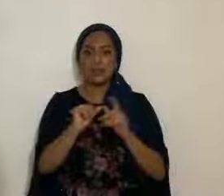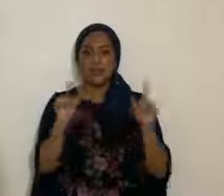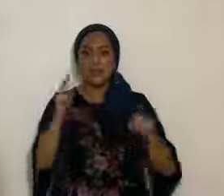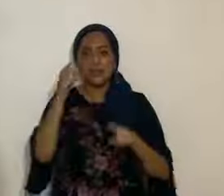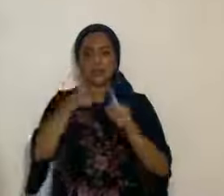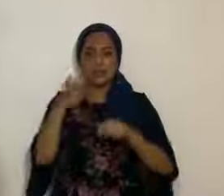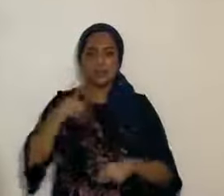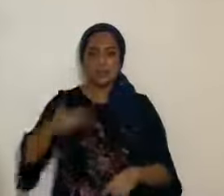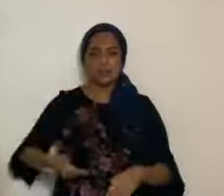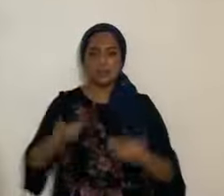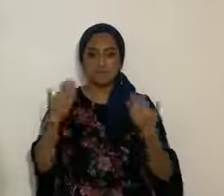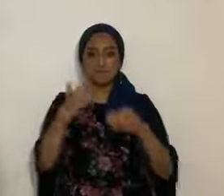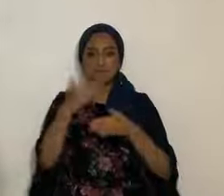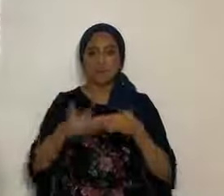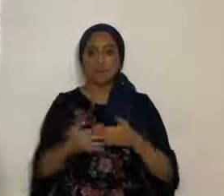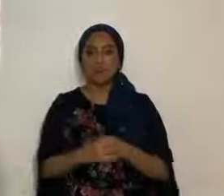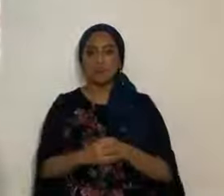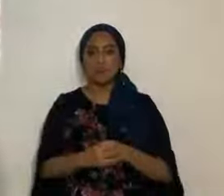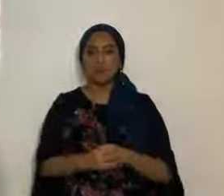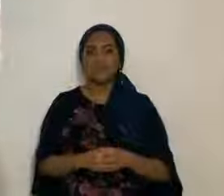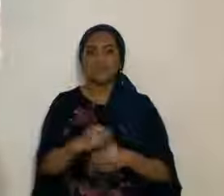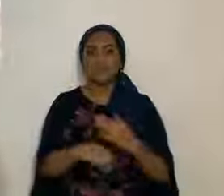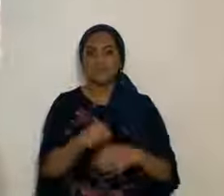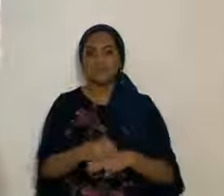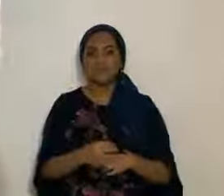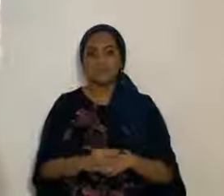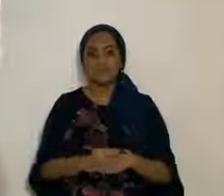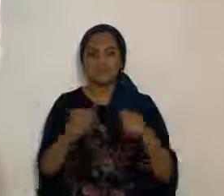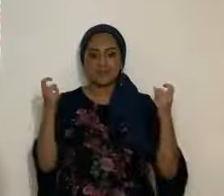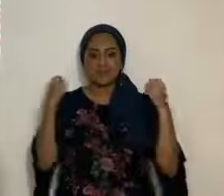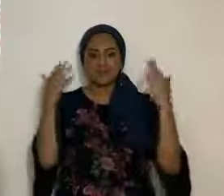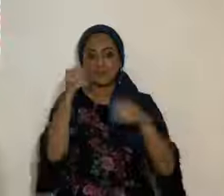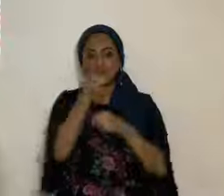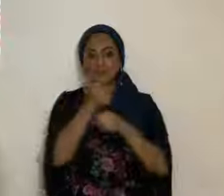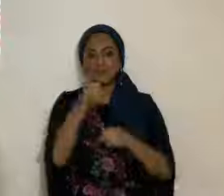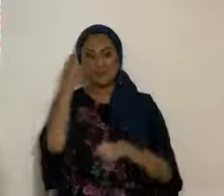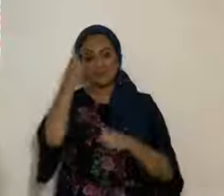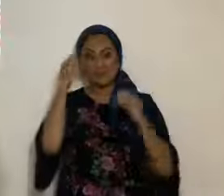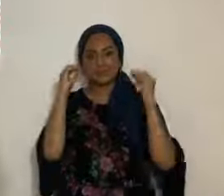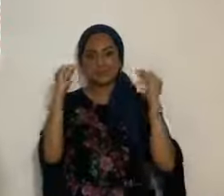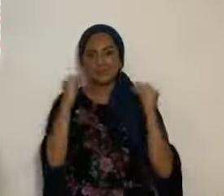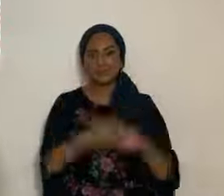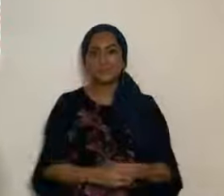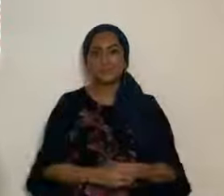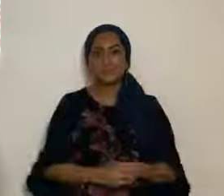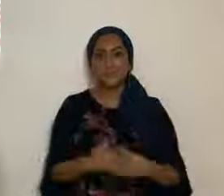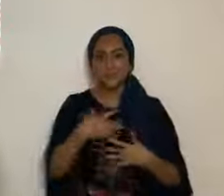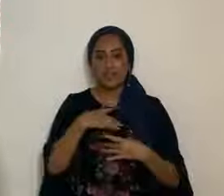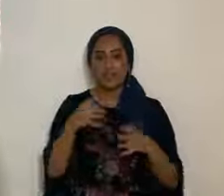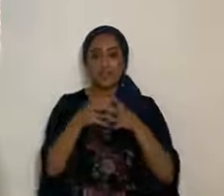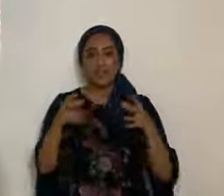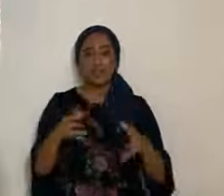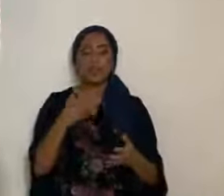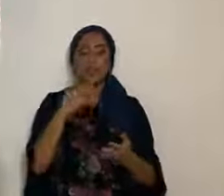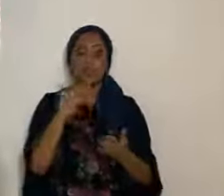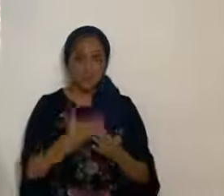parte. Aleluya, amados Sahim. ¿Qué les pareció esta administración? Es muy interesante, es bueno, es